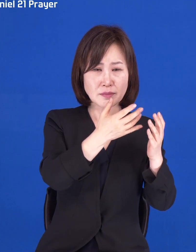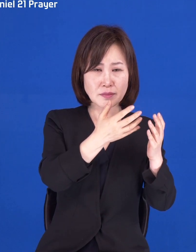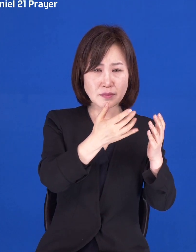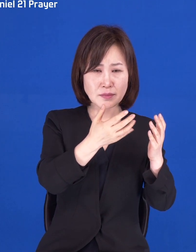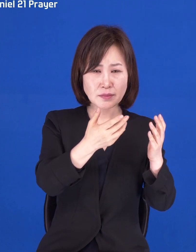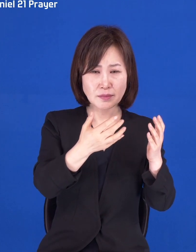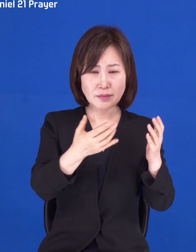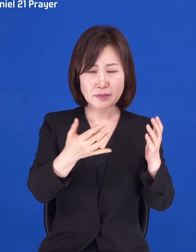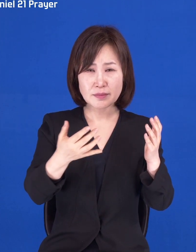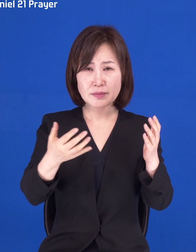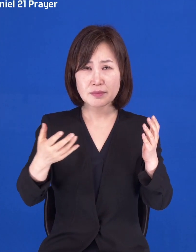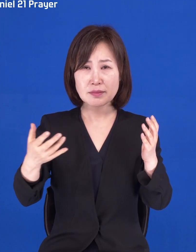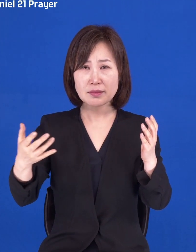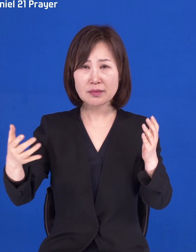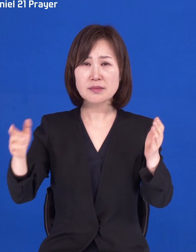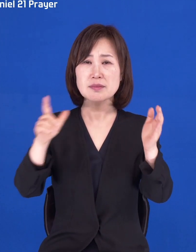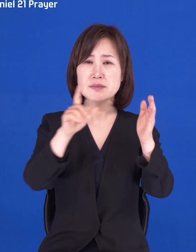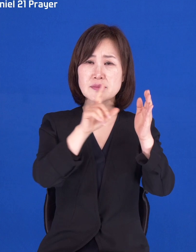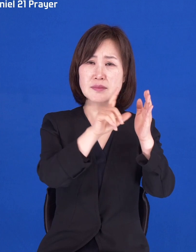류수